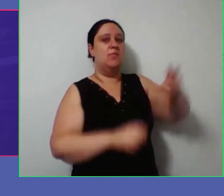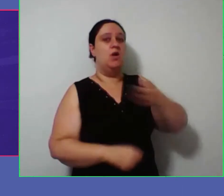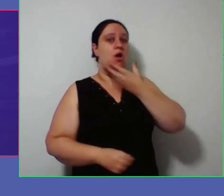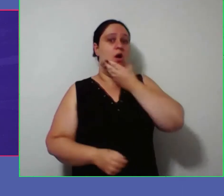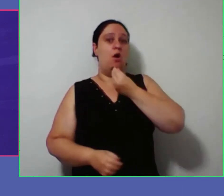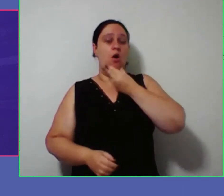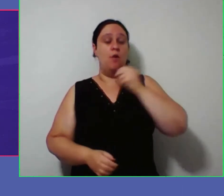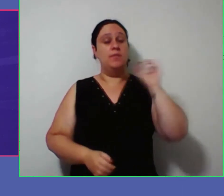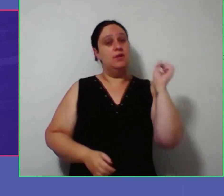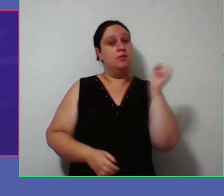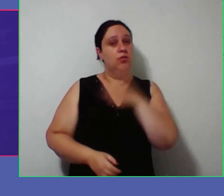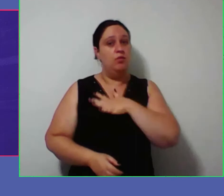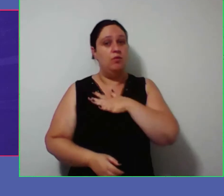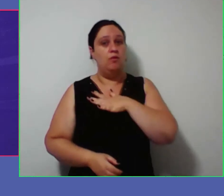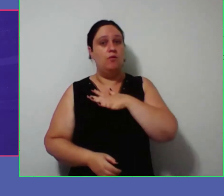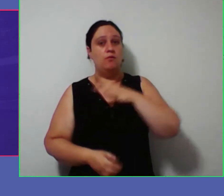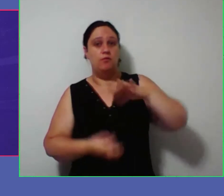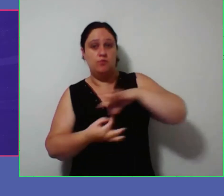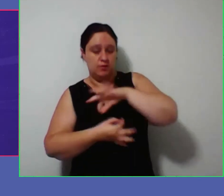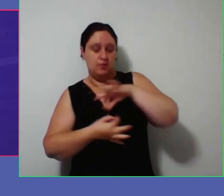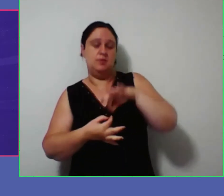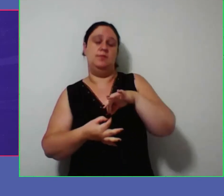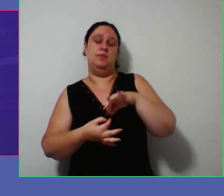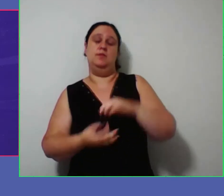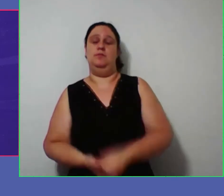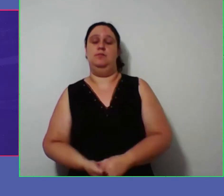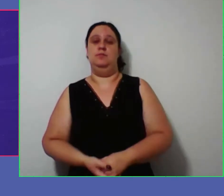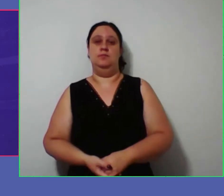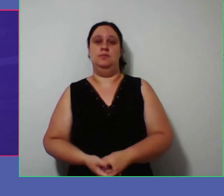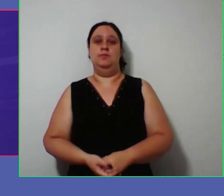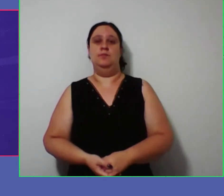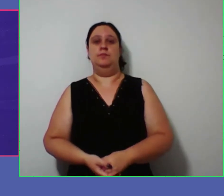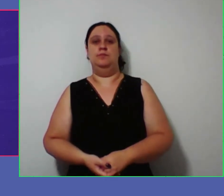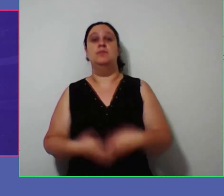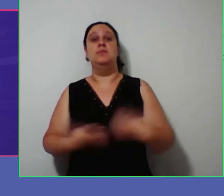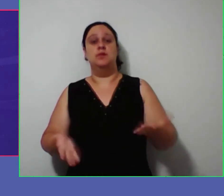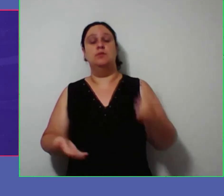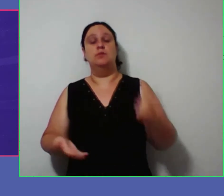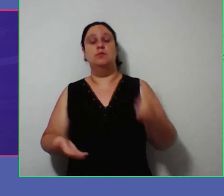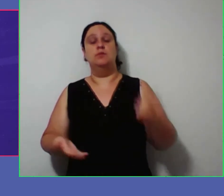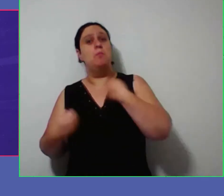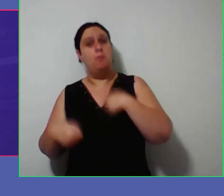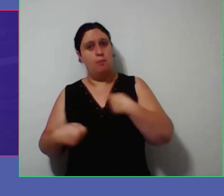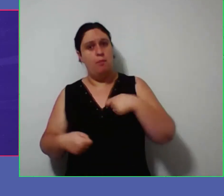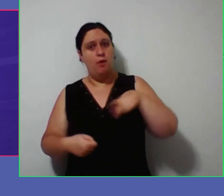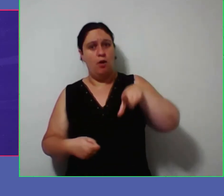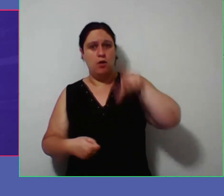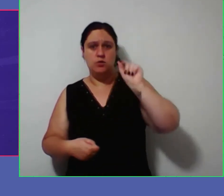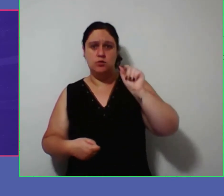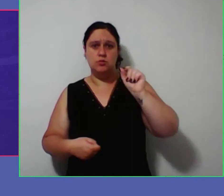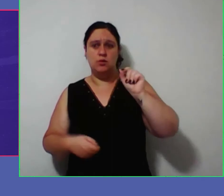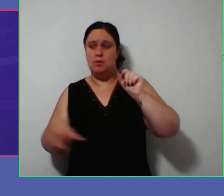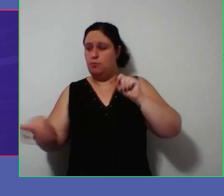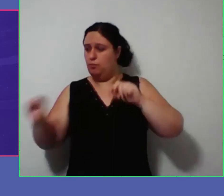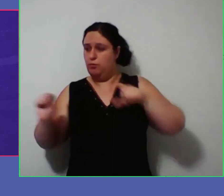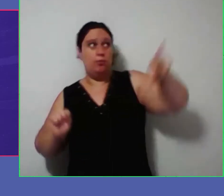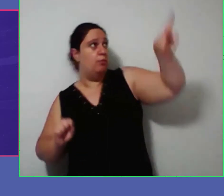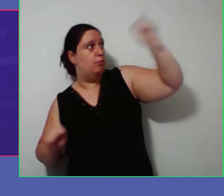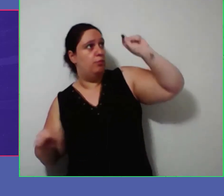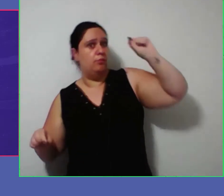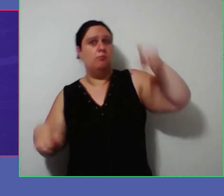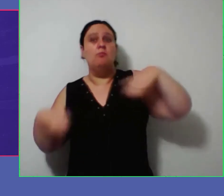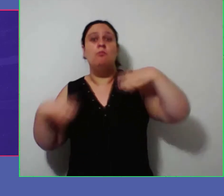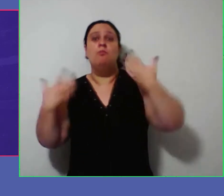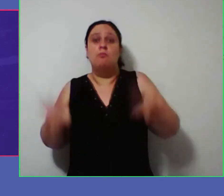do Espírito. E nós podemos escolher, e nós podemos definir isso, decidir a